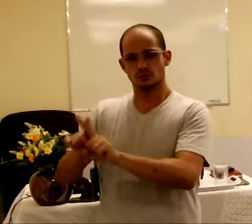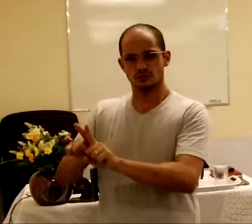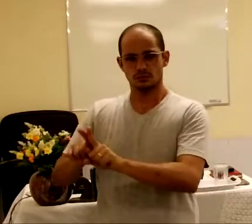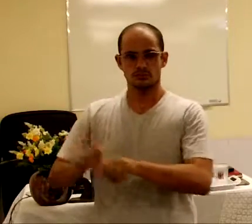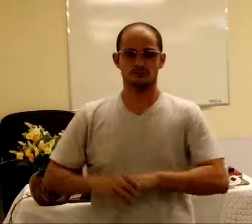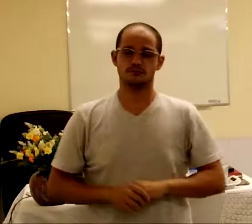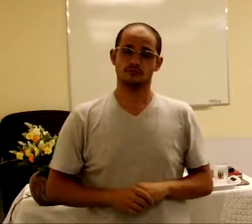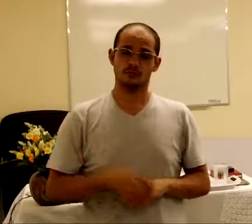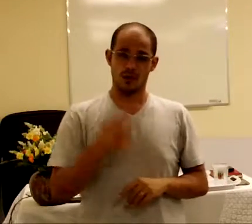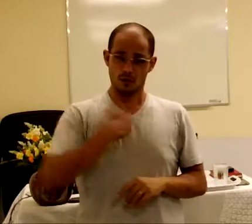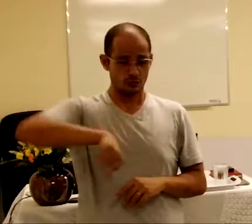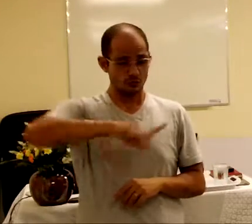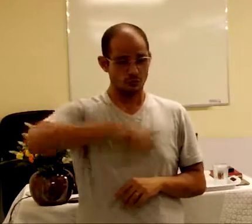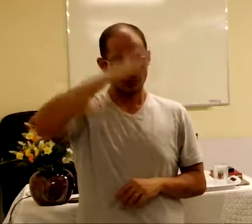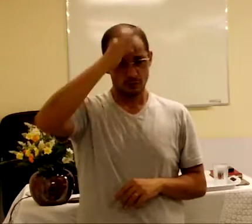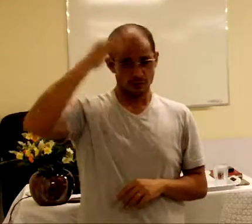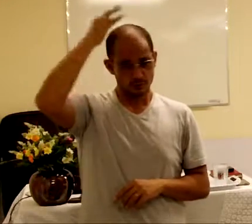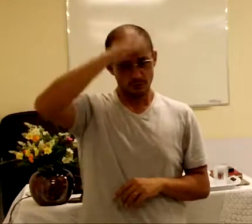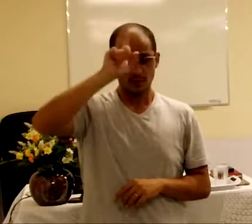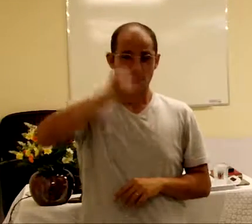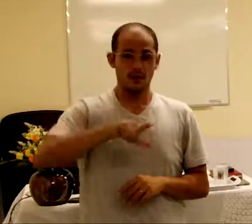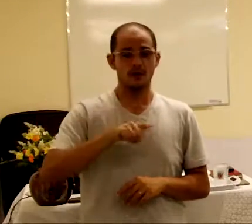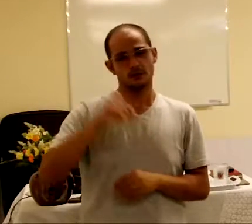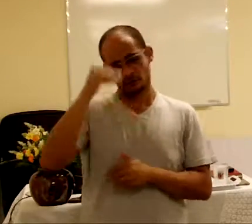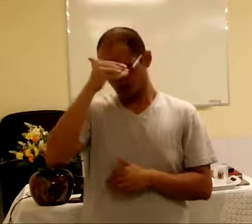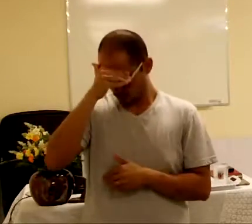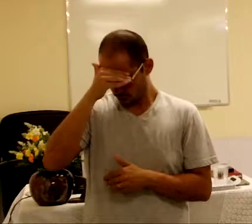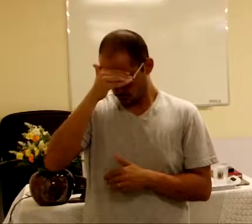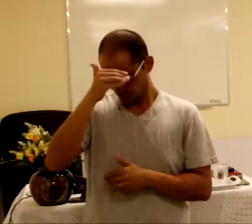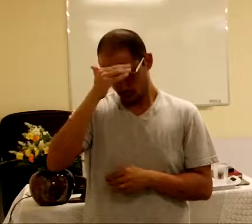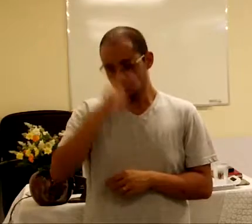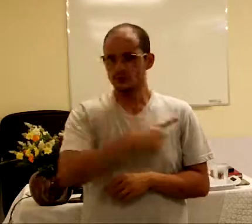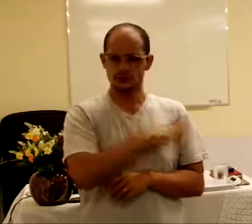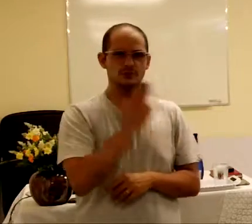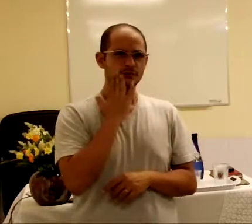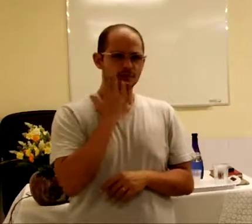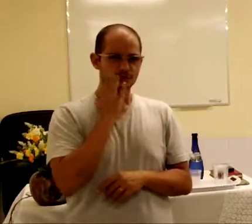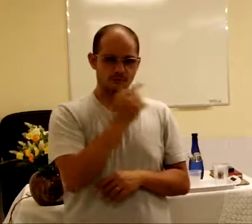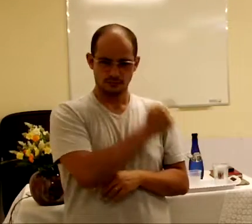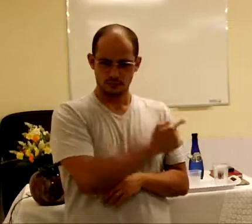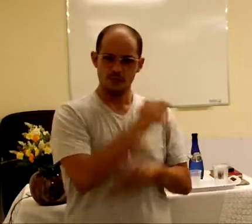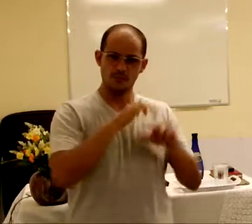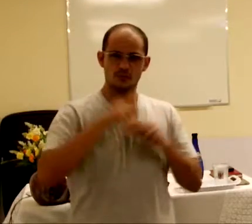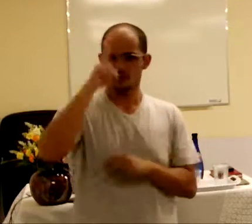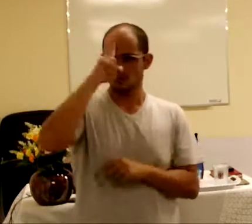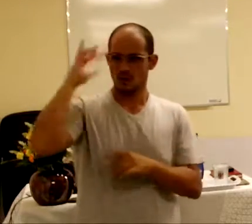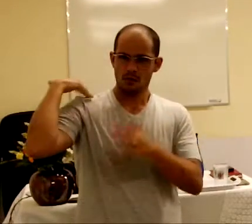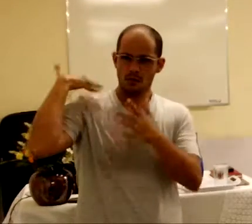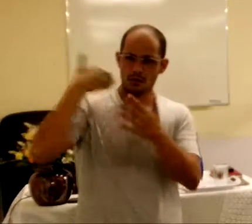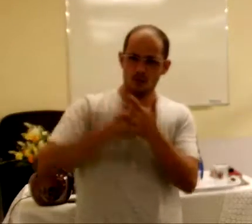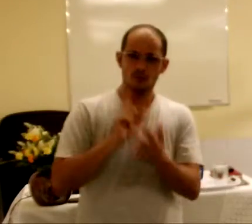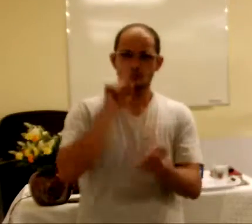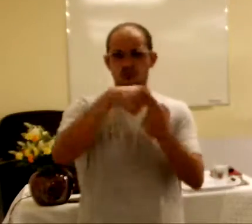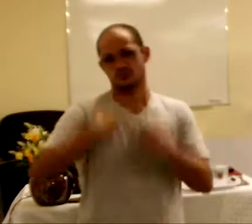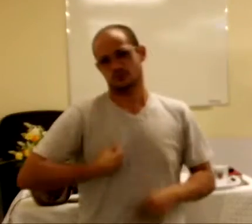nosso caso muito especial, Chico Xavier é alguém, né, que a gente sabe, pela sua história, pela sua missão, pela